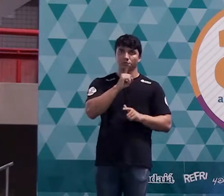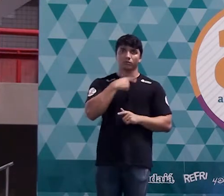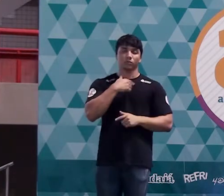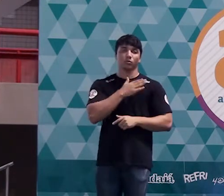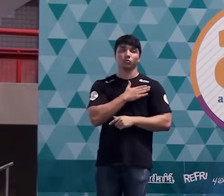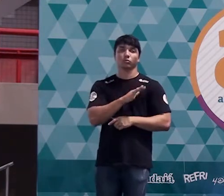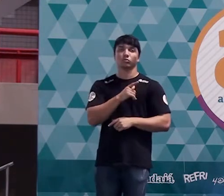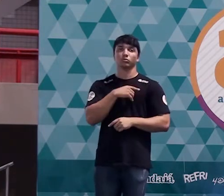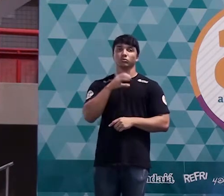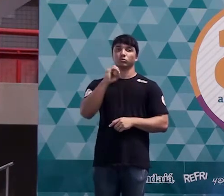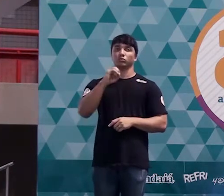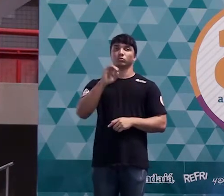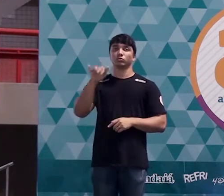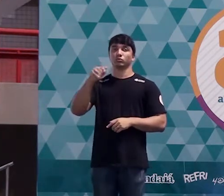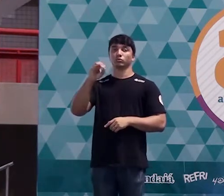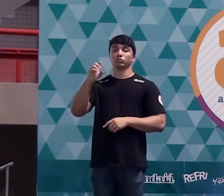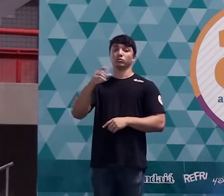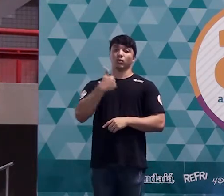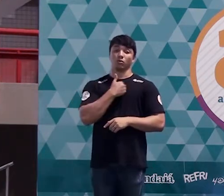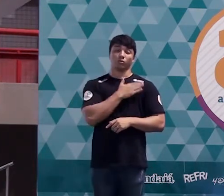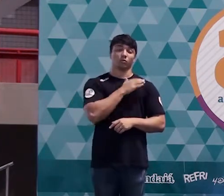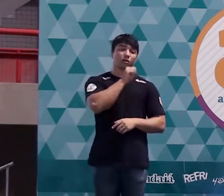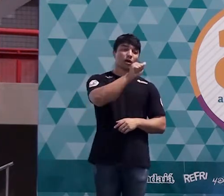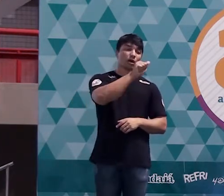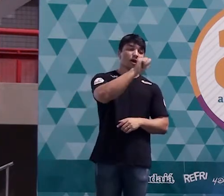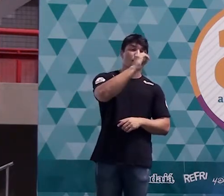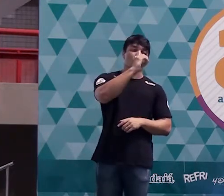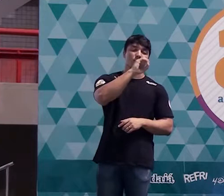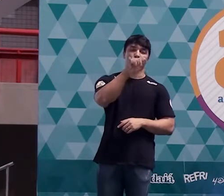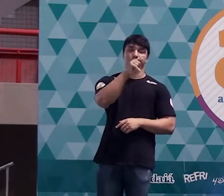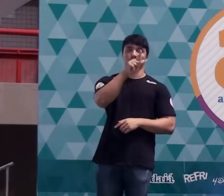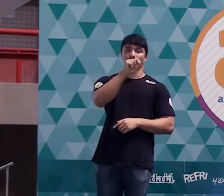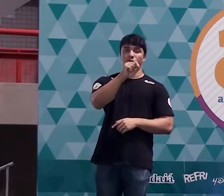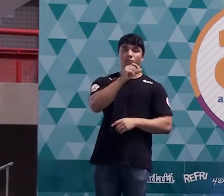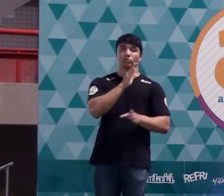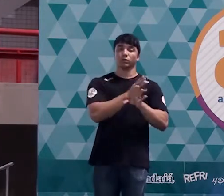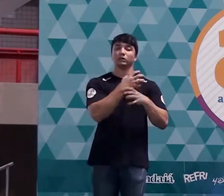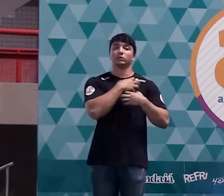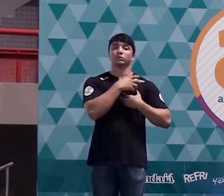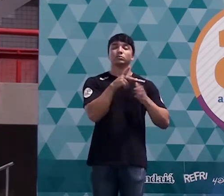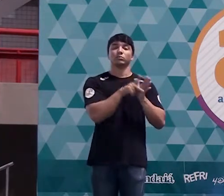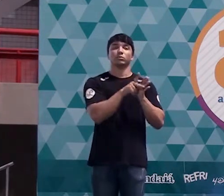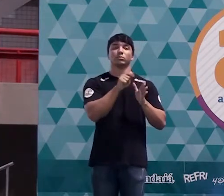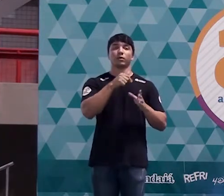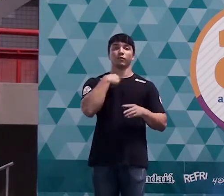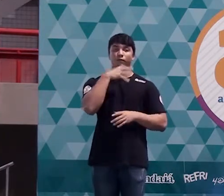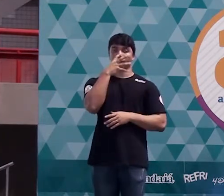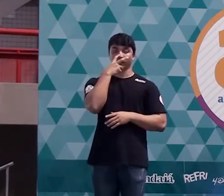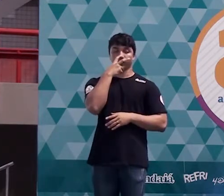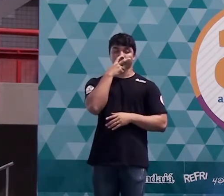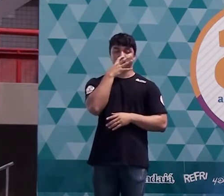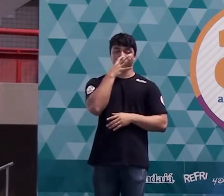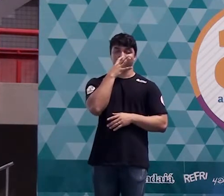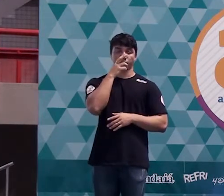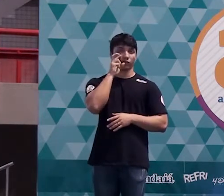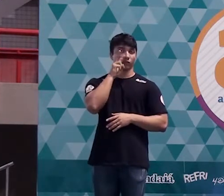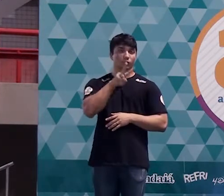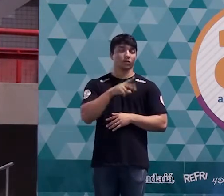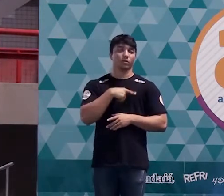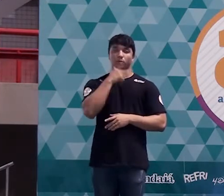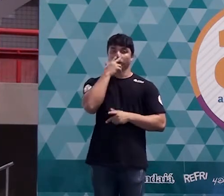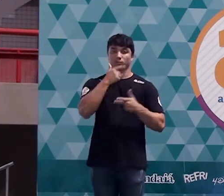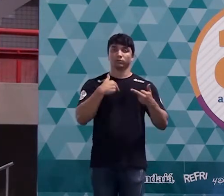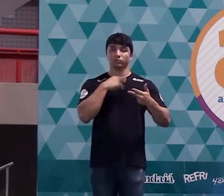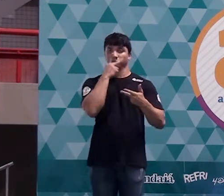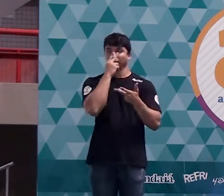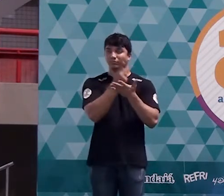gosto de assistir o jogo. Eu gosto de assistir ao jogo. Que é no sentido de ver. Vocês estão vendo como a gente diz um bocado de coisa